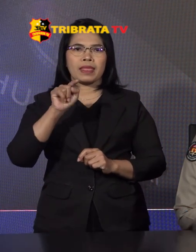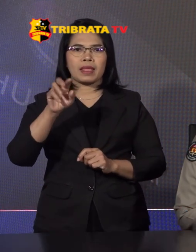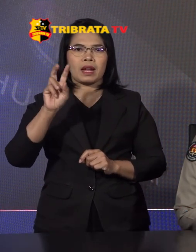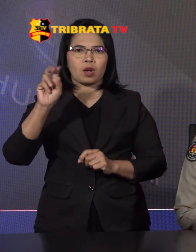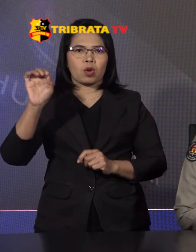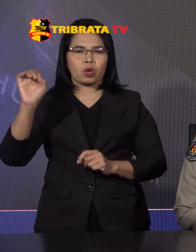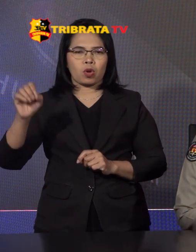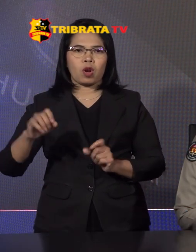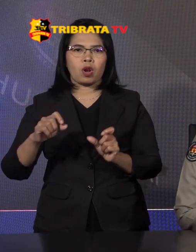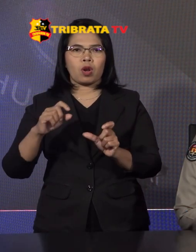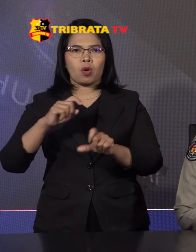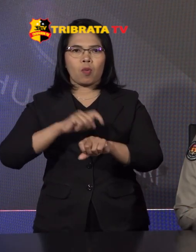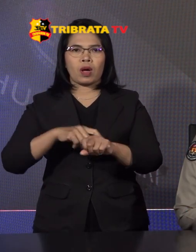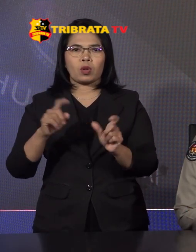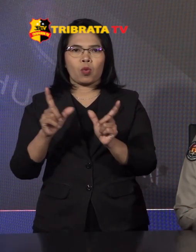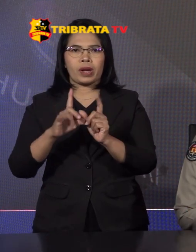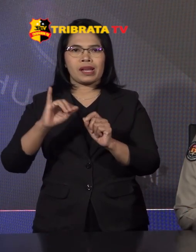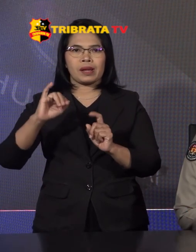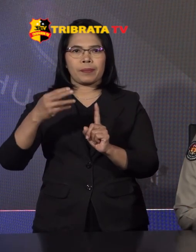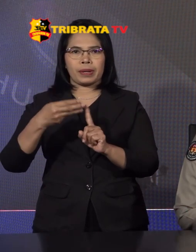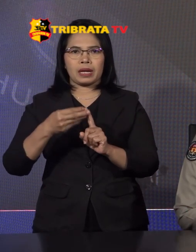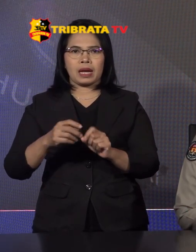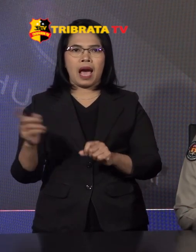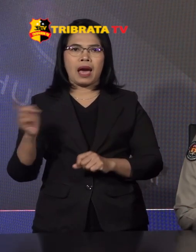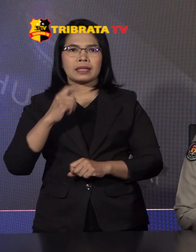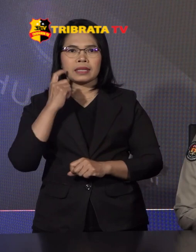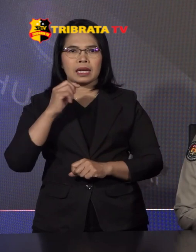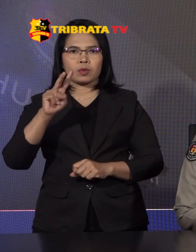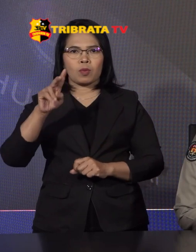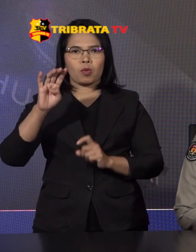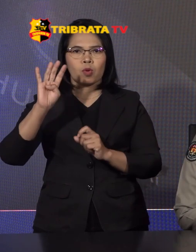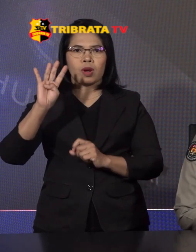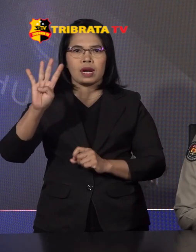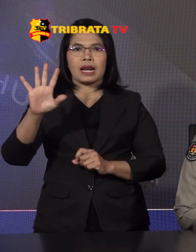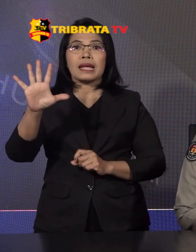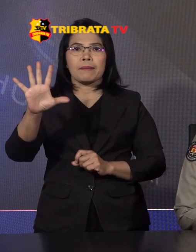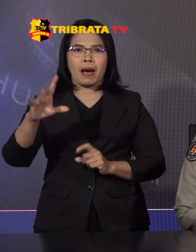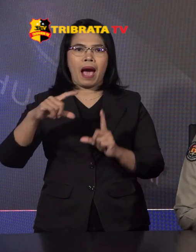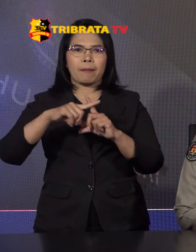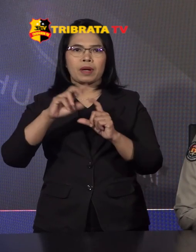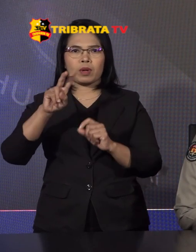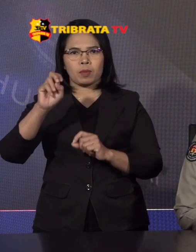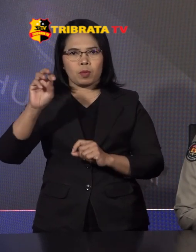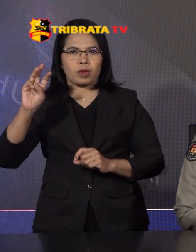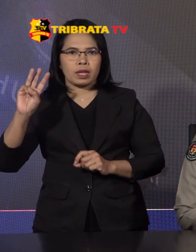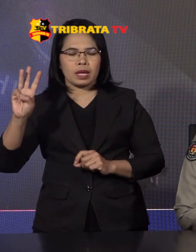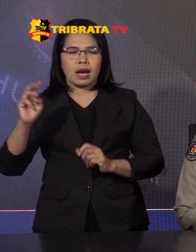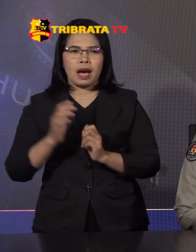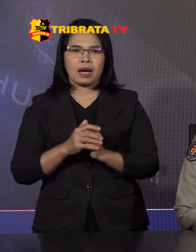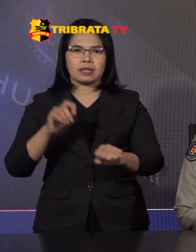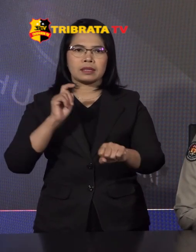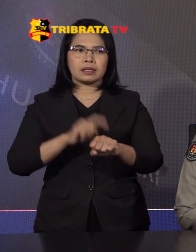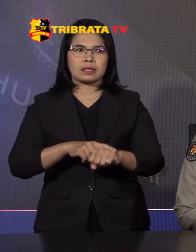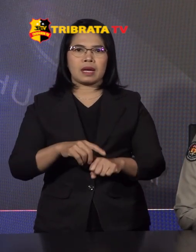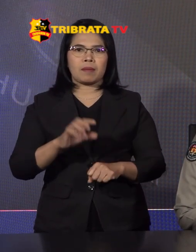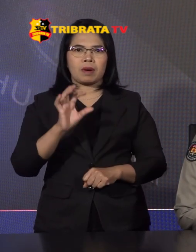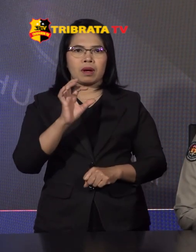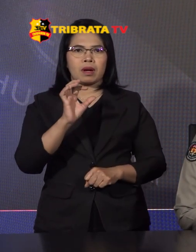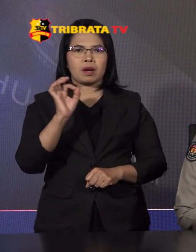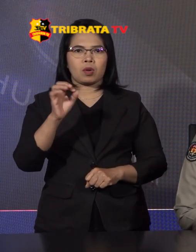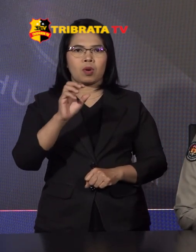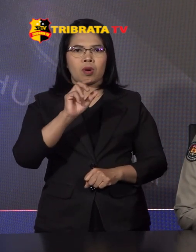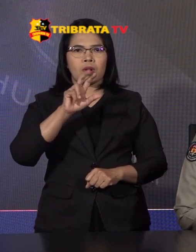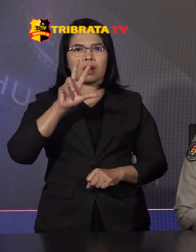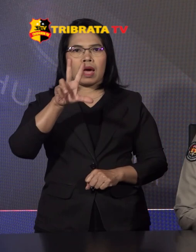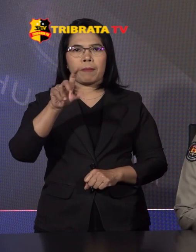waktu indonesia barat Selasa 25 April 2023 pukul 08.00